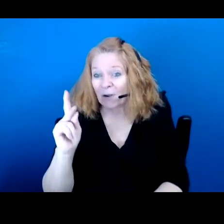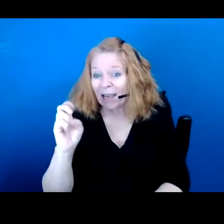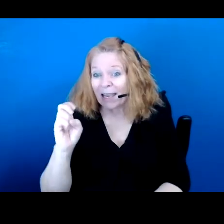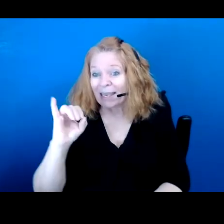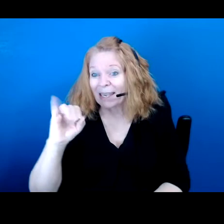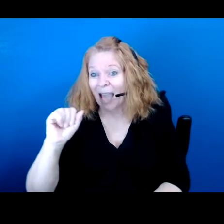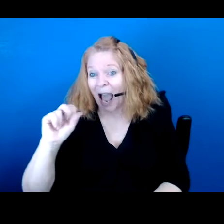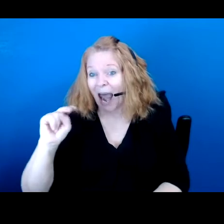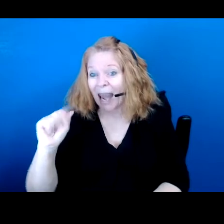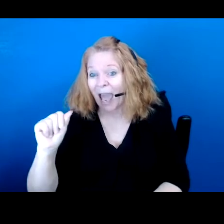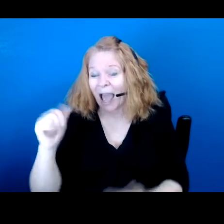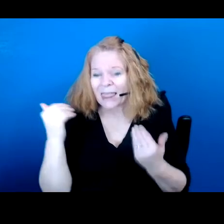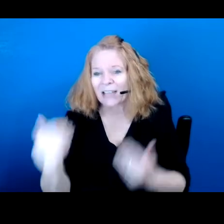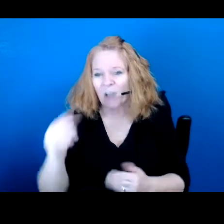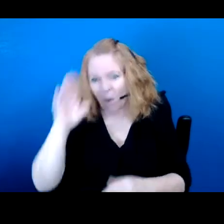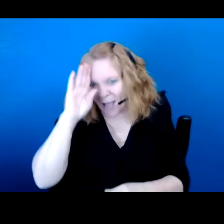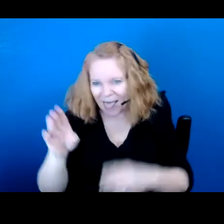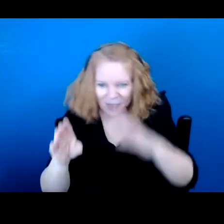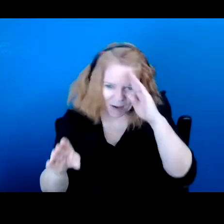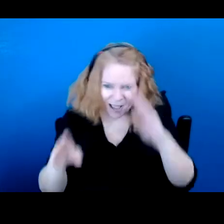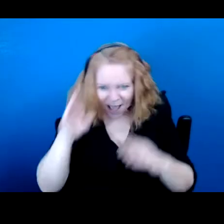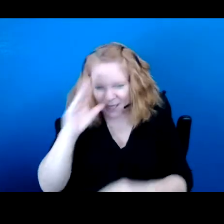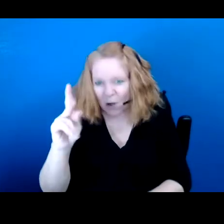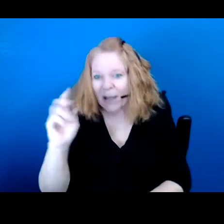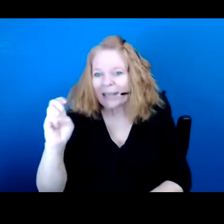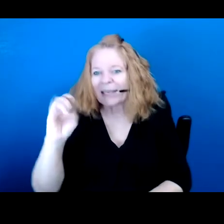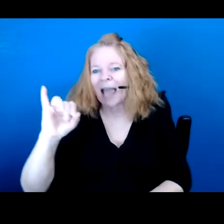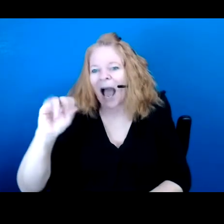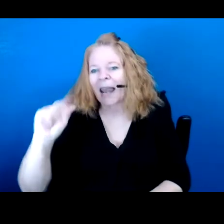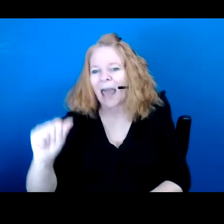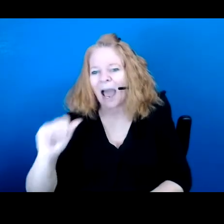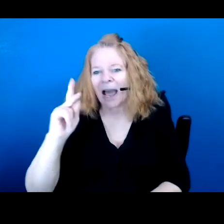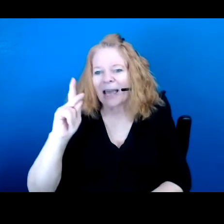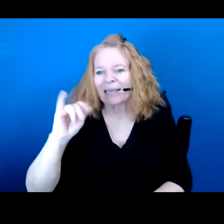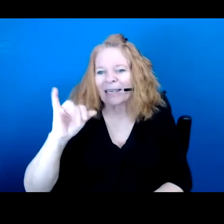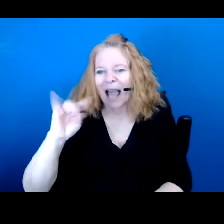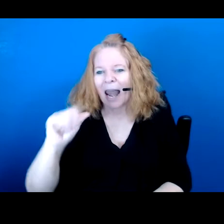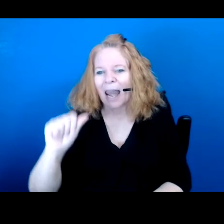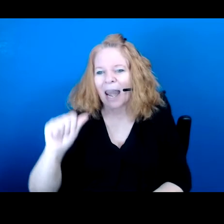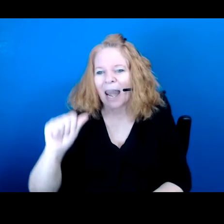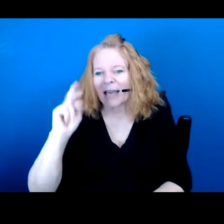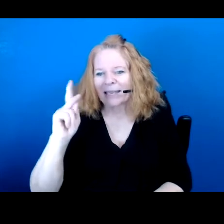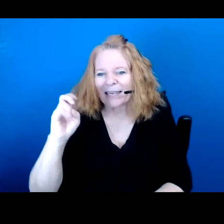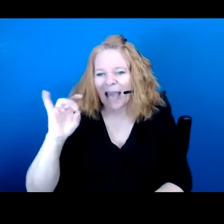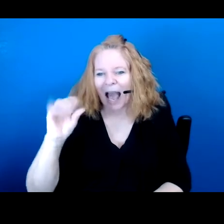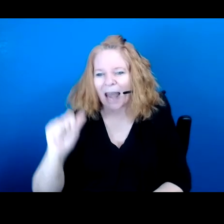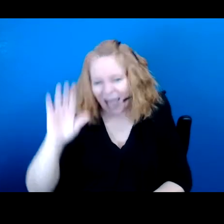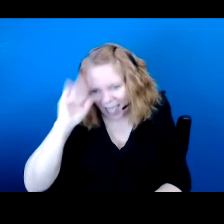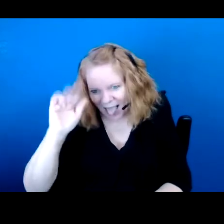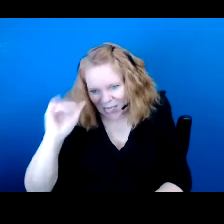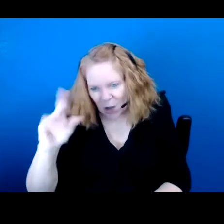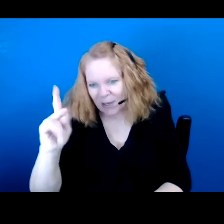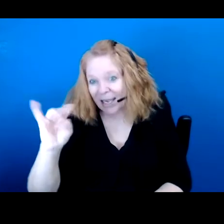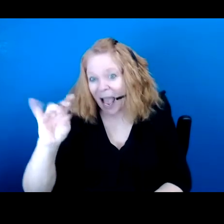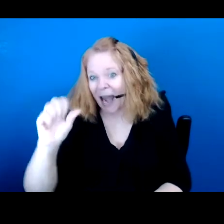maravillosa que anna estás aquí empecemos hola hola hola que anna que dan a que hagan aquí ana